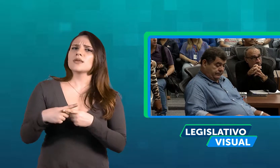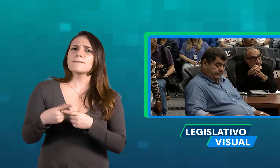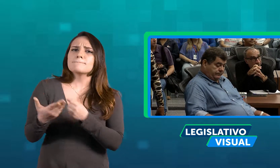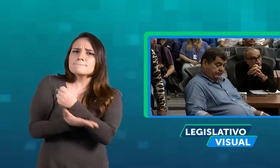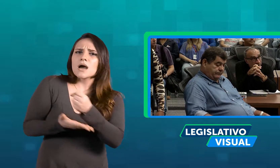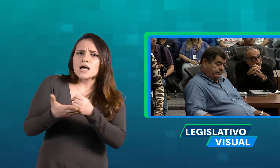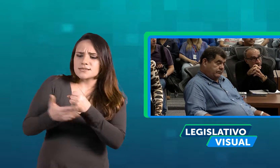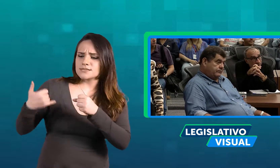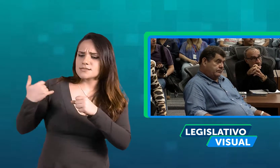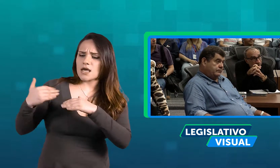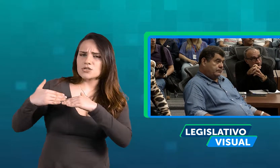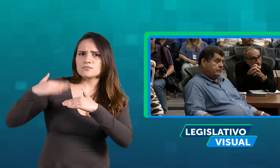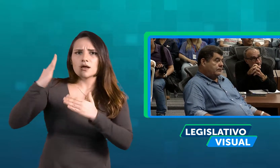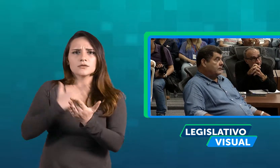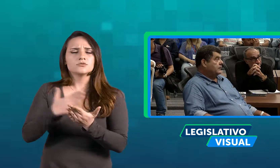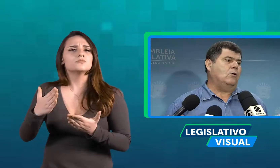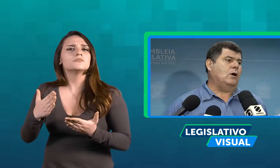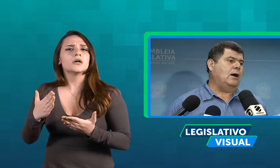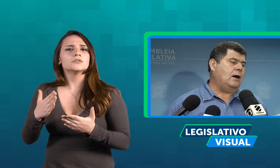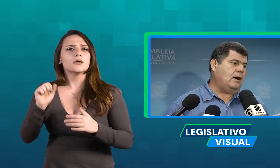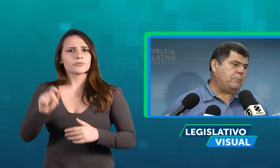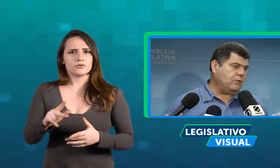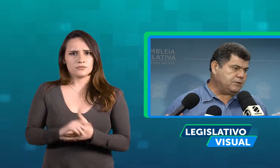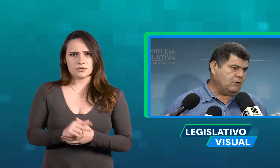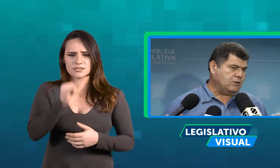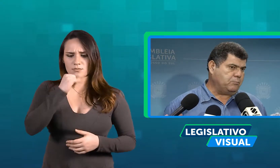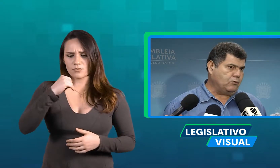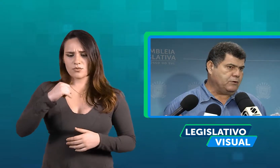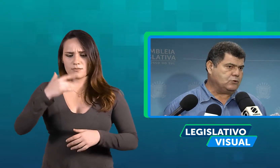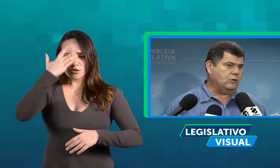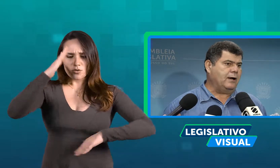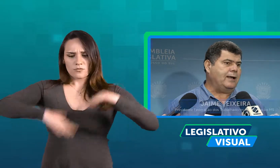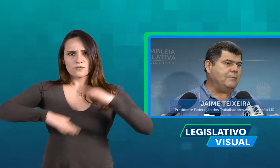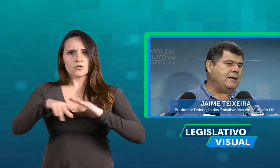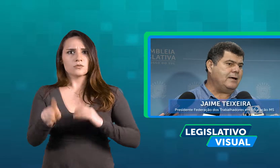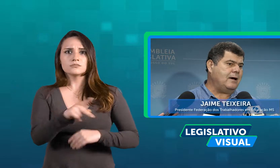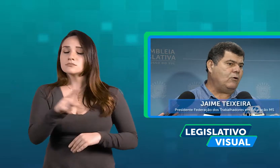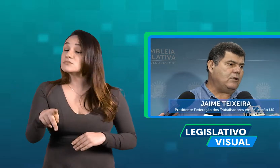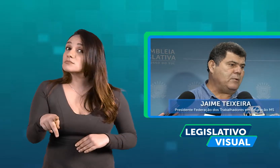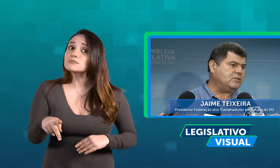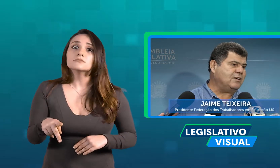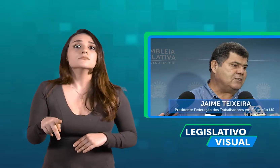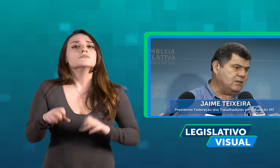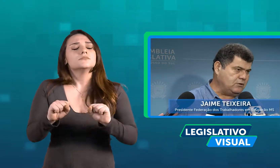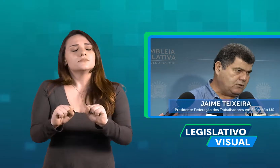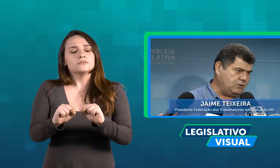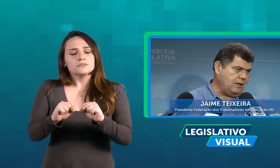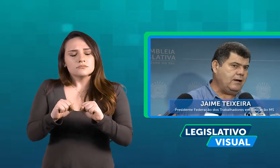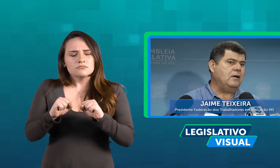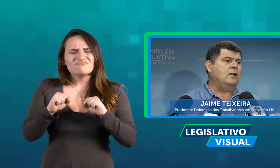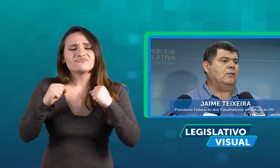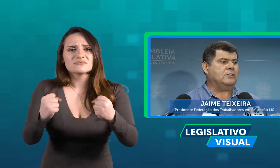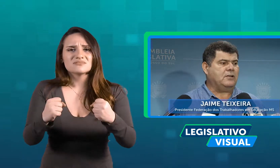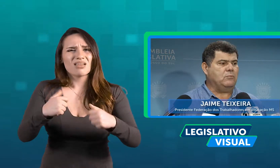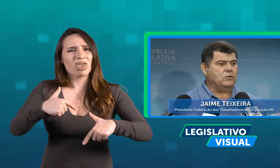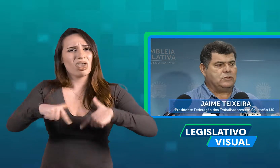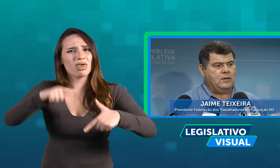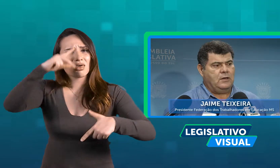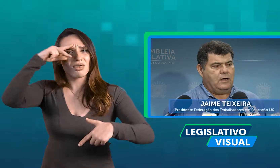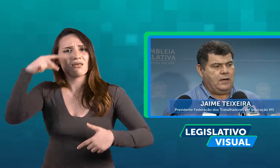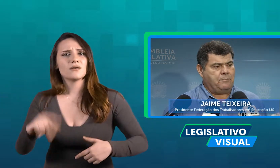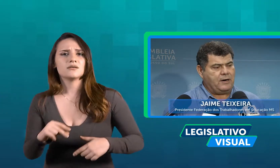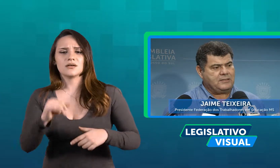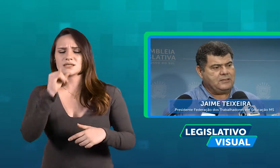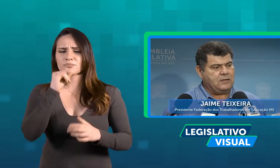idade mínima para a aposentadoria. A profissão de professor ela é altamente desgastante, né? Nós